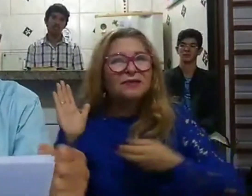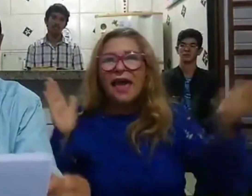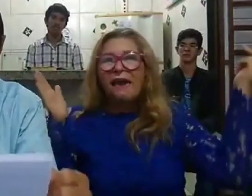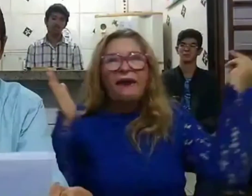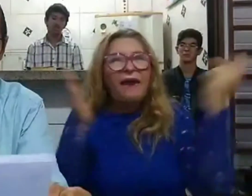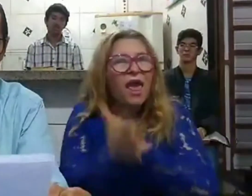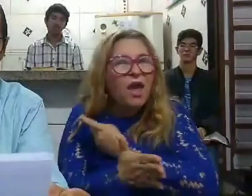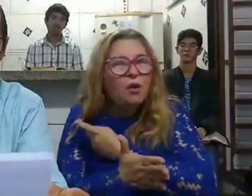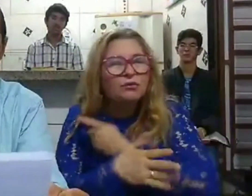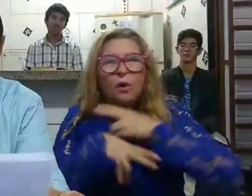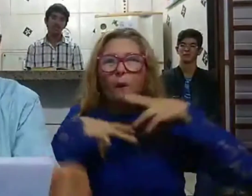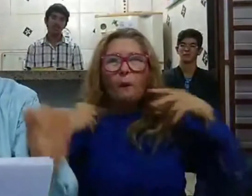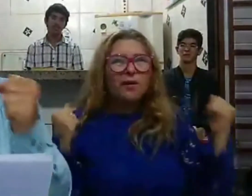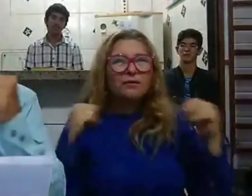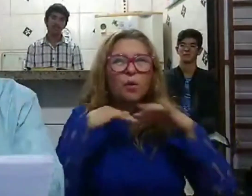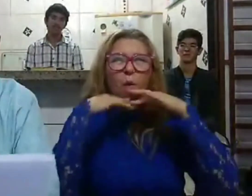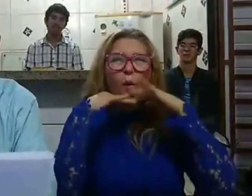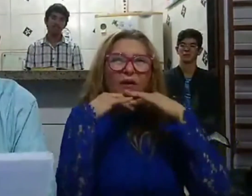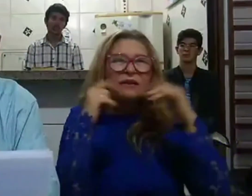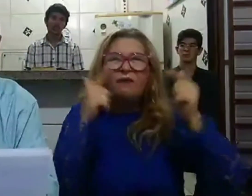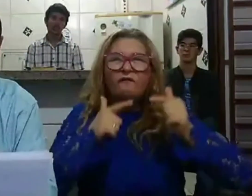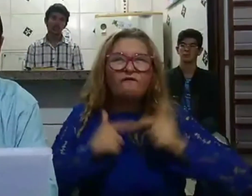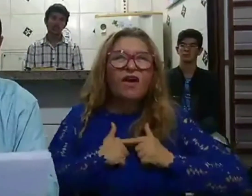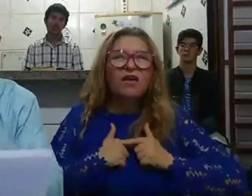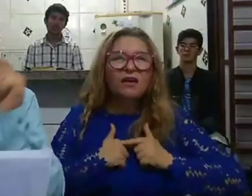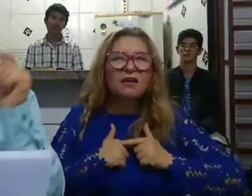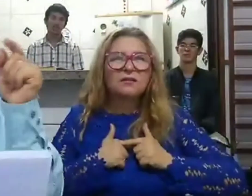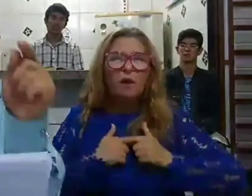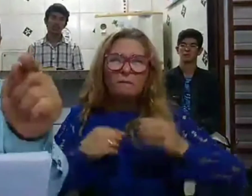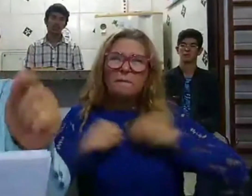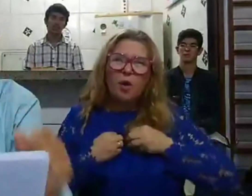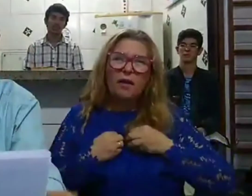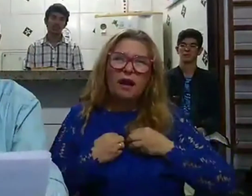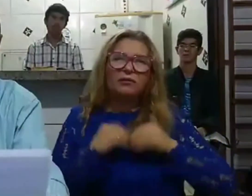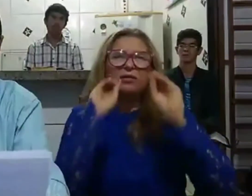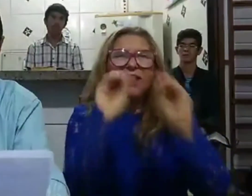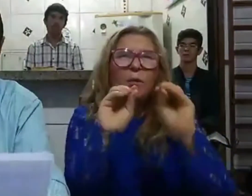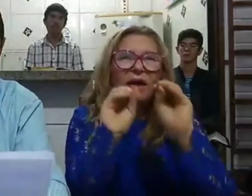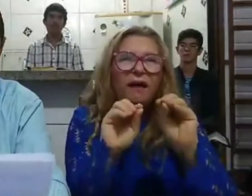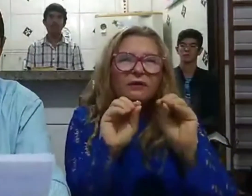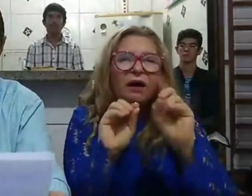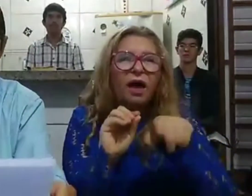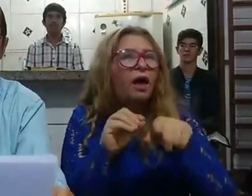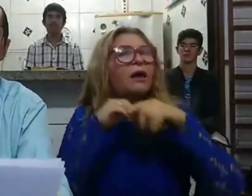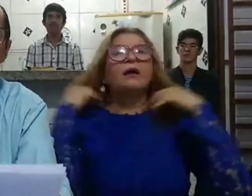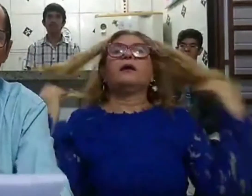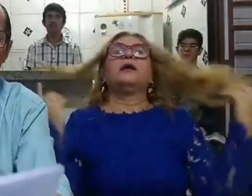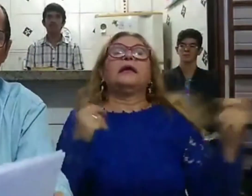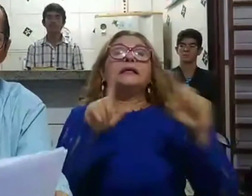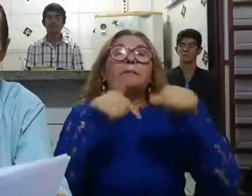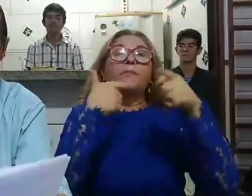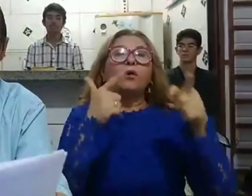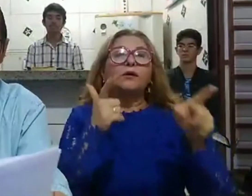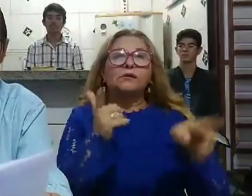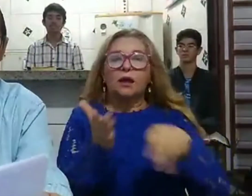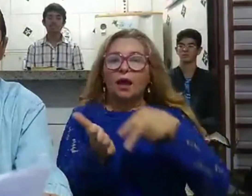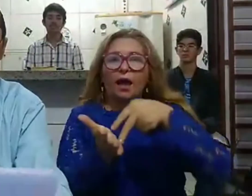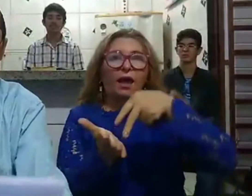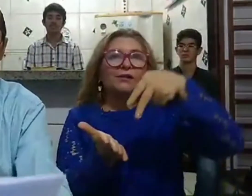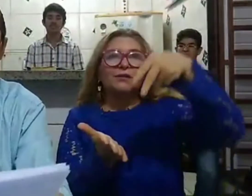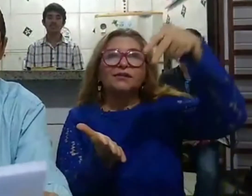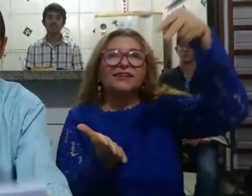nossos pecados. Então ele morreu por causa do meu pecado e do seu pecado, e ressuscitou por